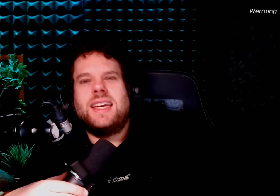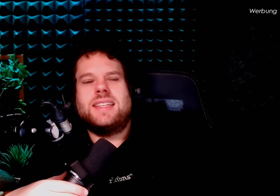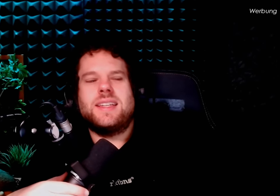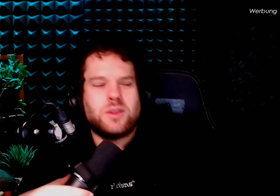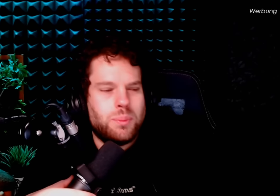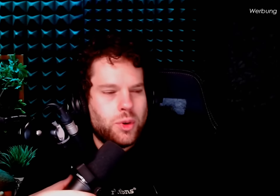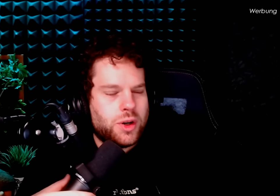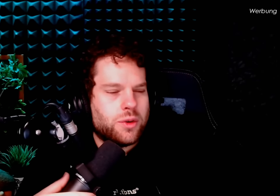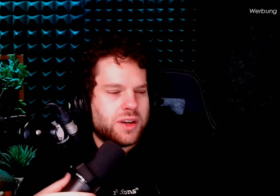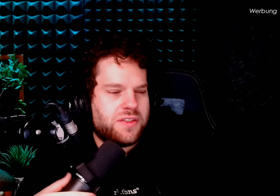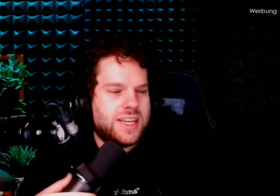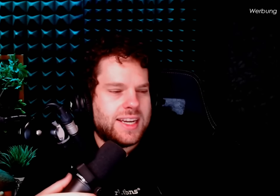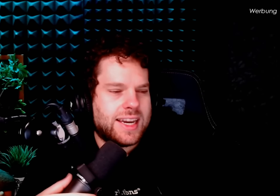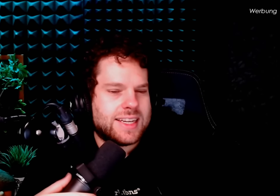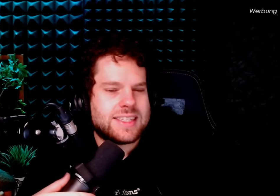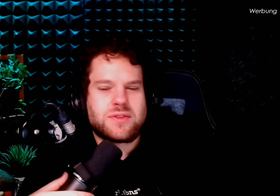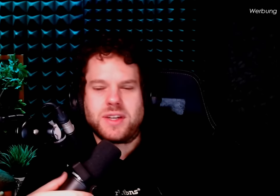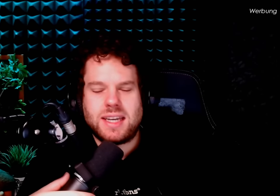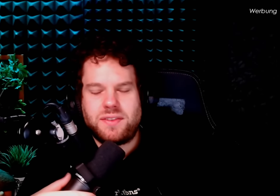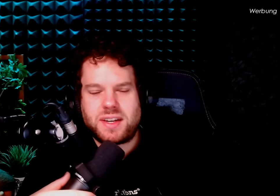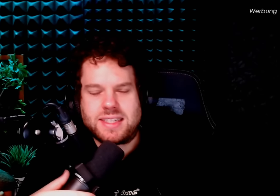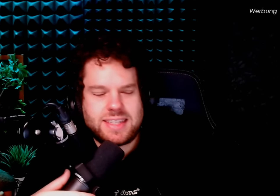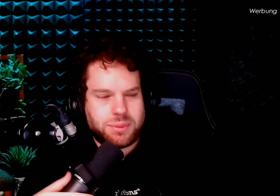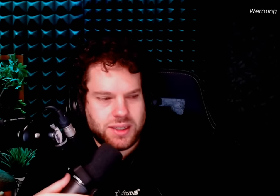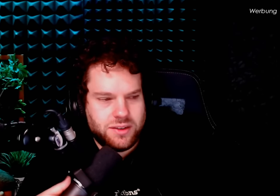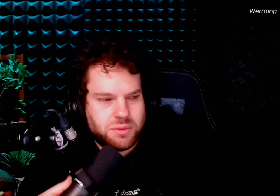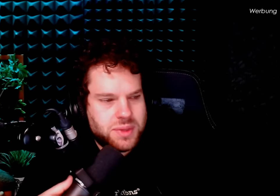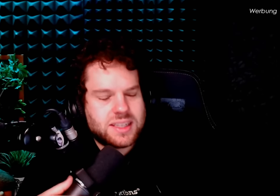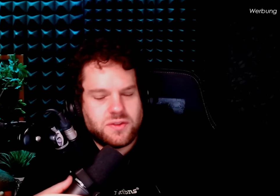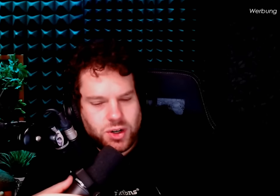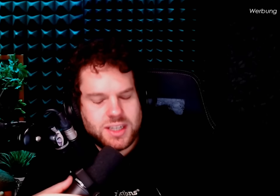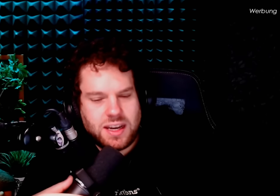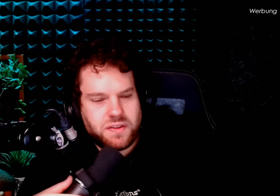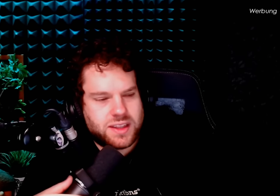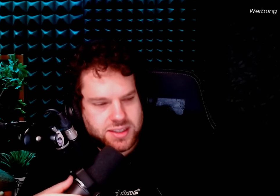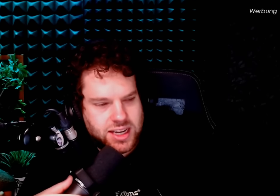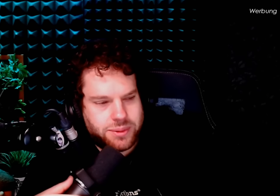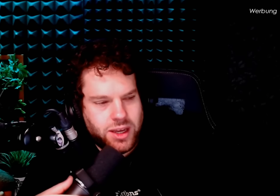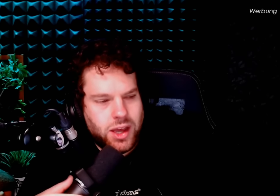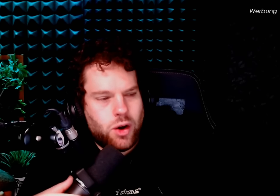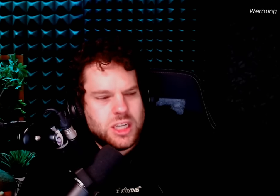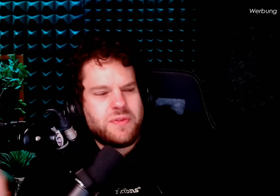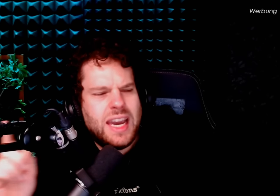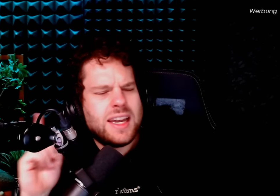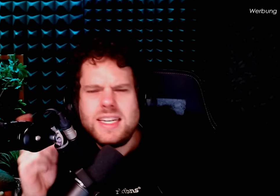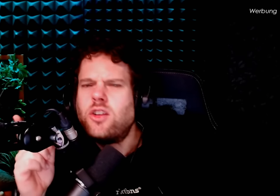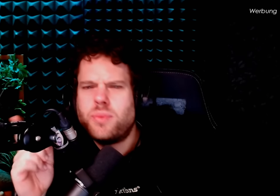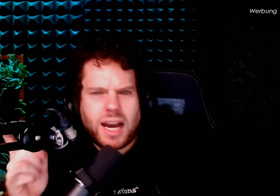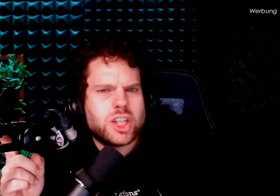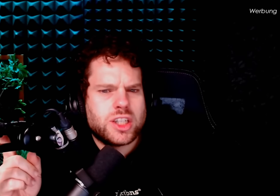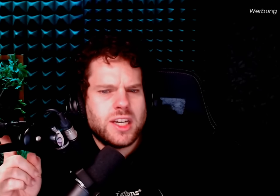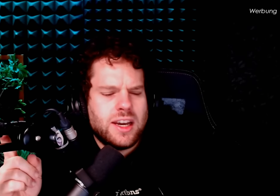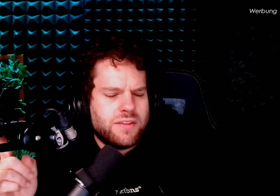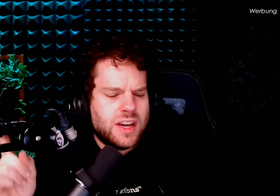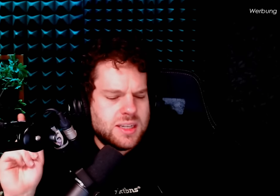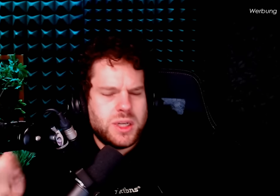Geht es jetzt so Mücken oder Fliegen? Ey, das ist wirklich einfach dasselbe. Für mich ist das wirklich einfach dasselbe. Und ich wäre nicht überrascht, wenn die